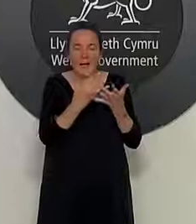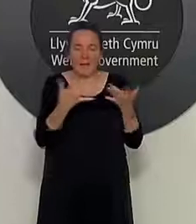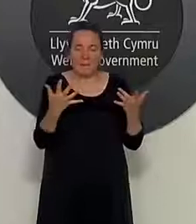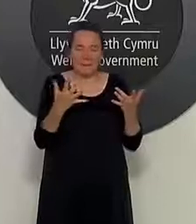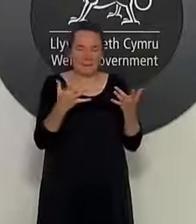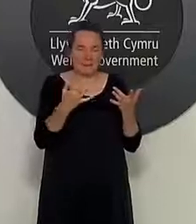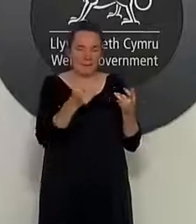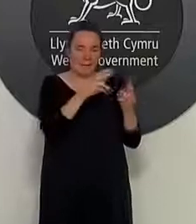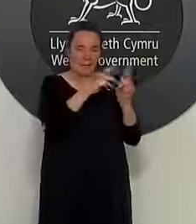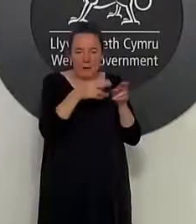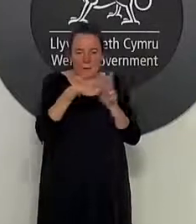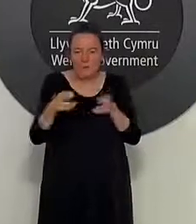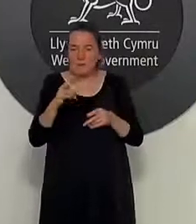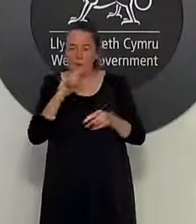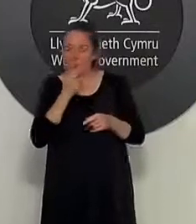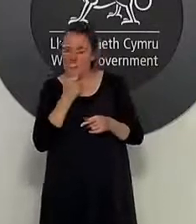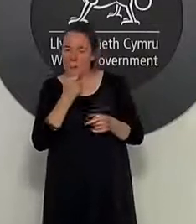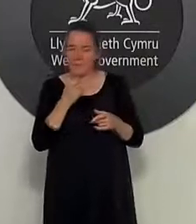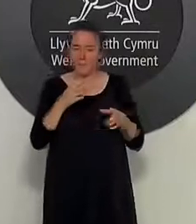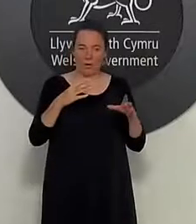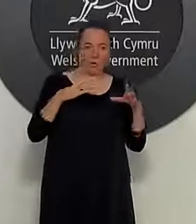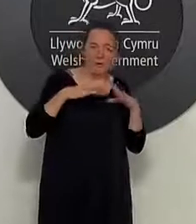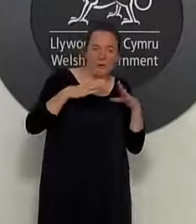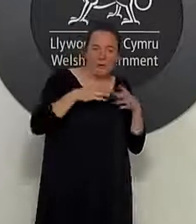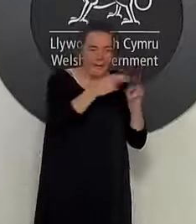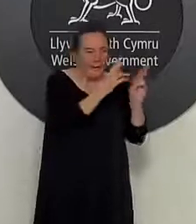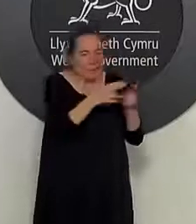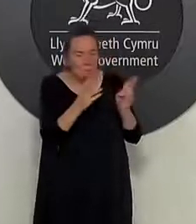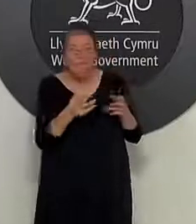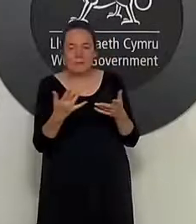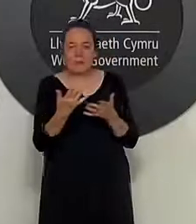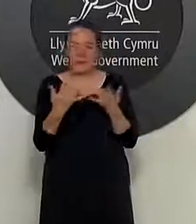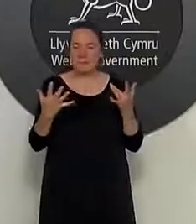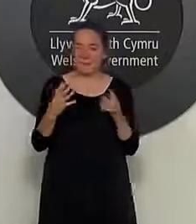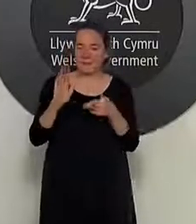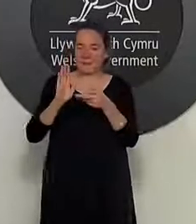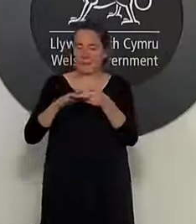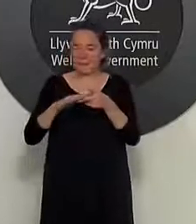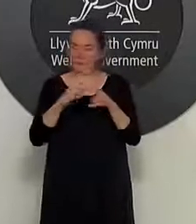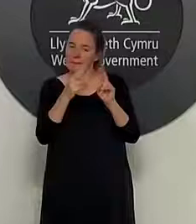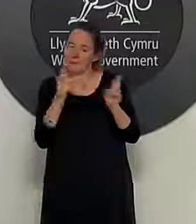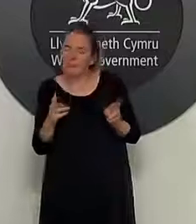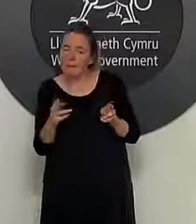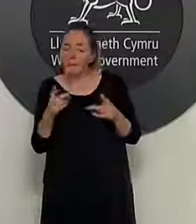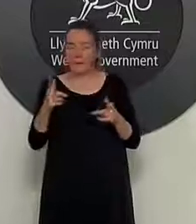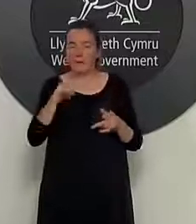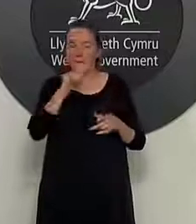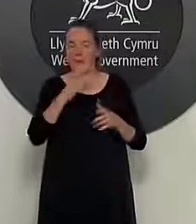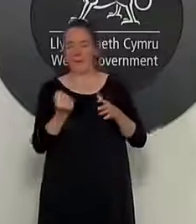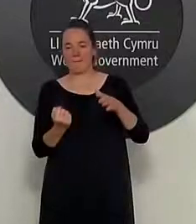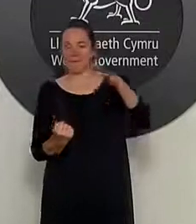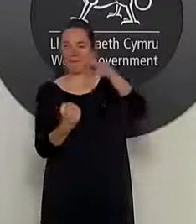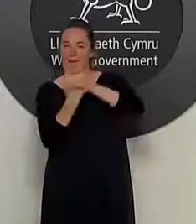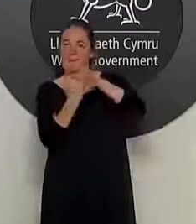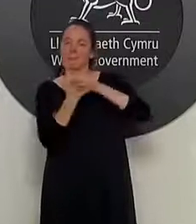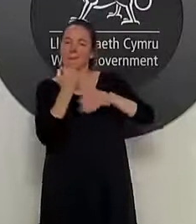chartrefi gwyliau mewn unrhyw gymuned. Fydd yn cynnwys y gallu I osod cap o fewn eu